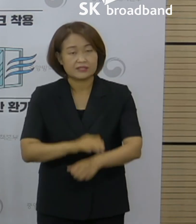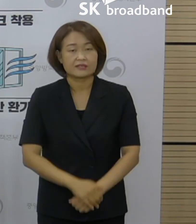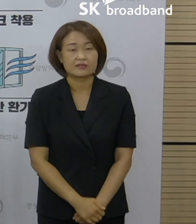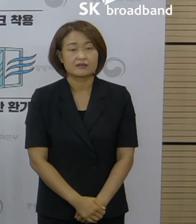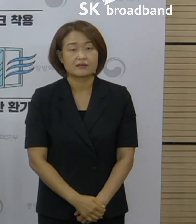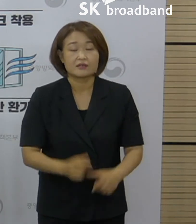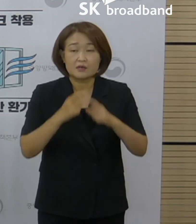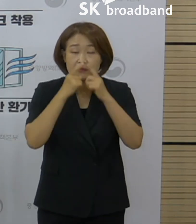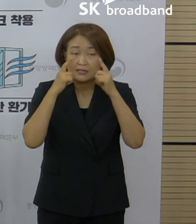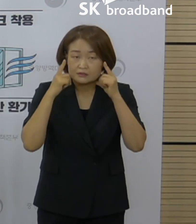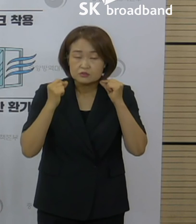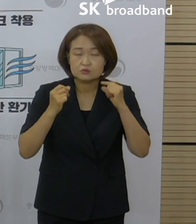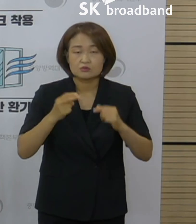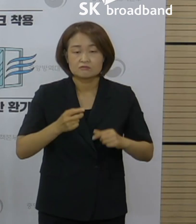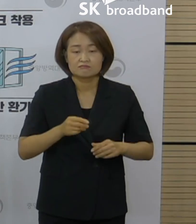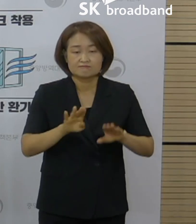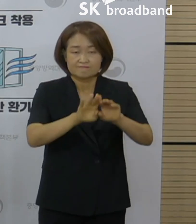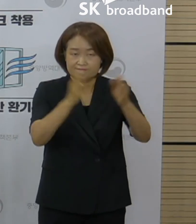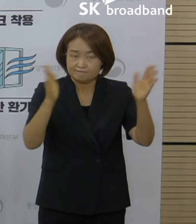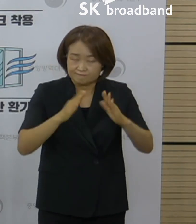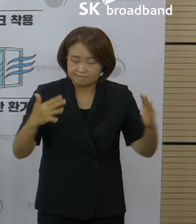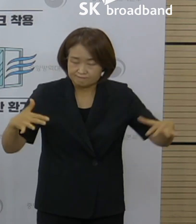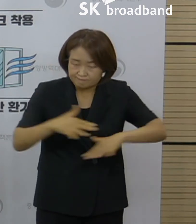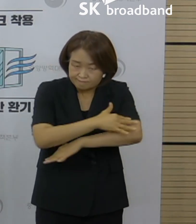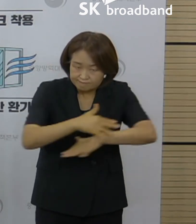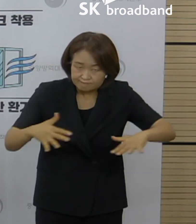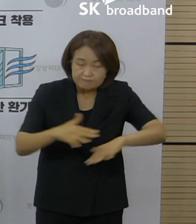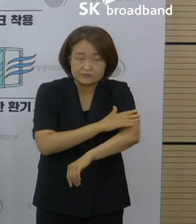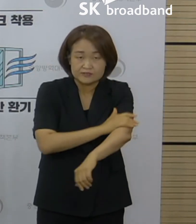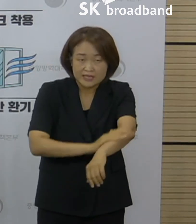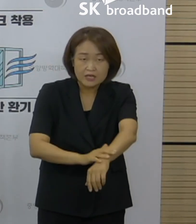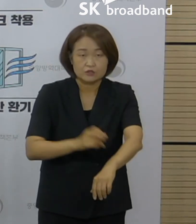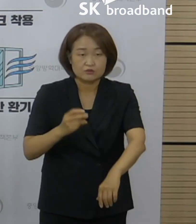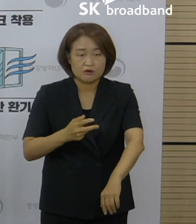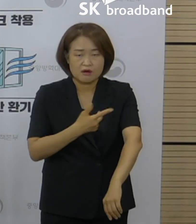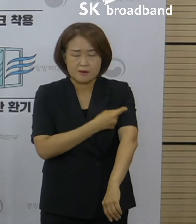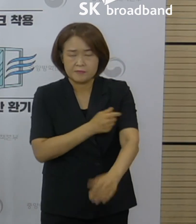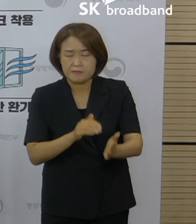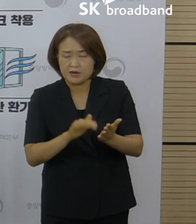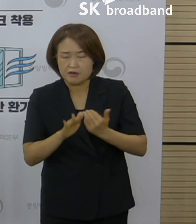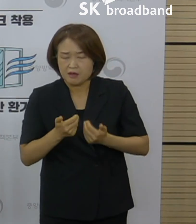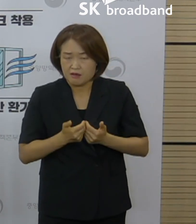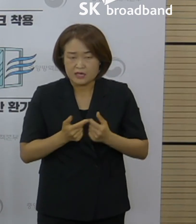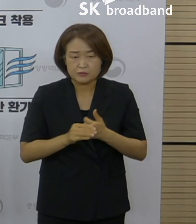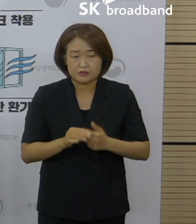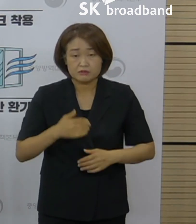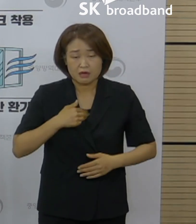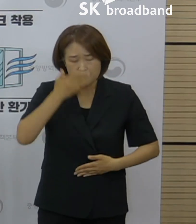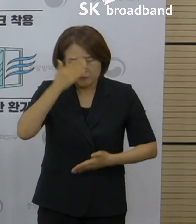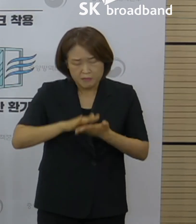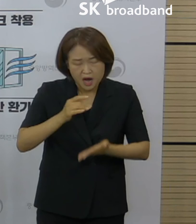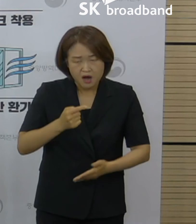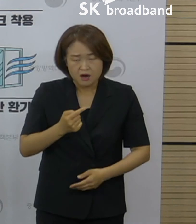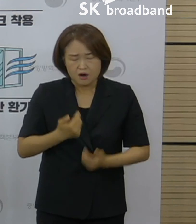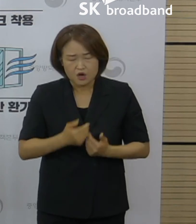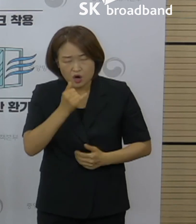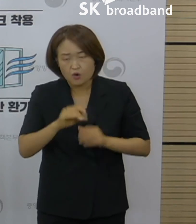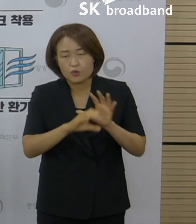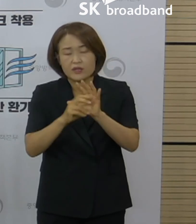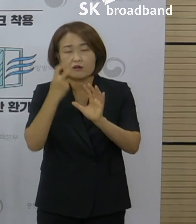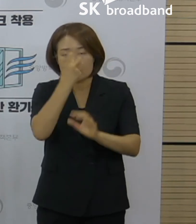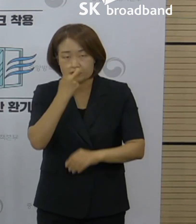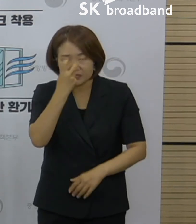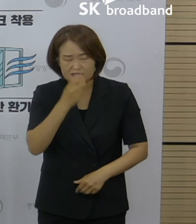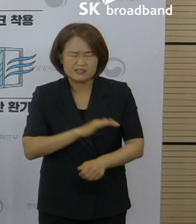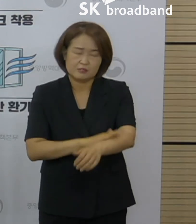마스크 착용, 충분한 환기, 또 유증상 시 즉시 검사 받기 등을 말씀드리면서 이번 주말을 맞아